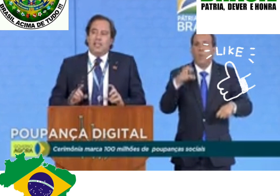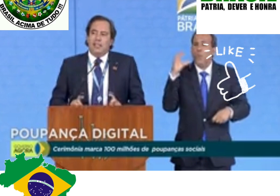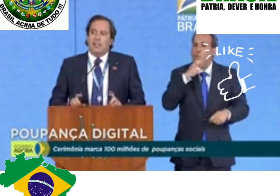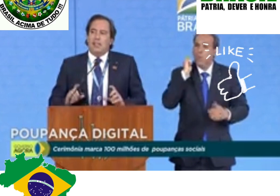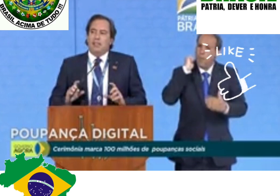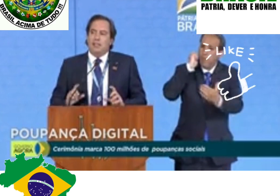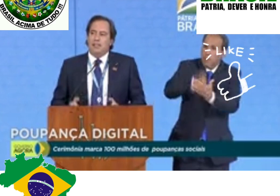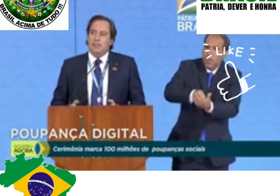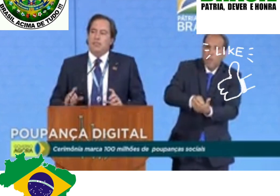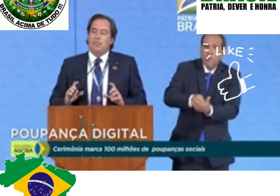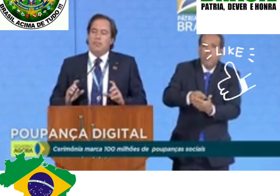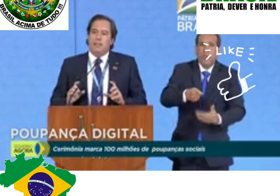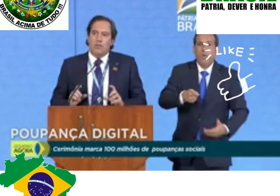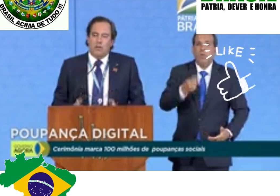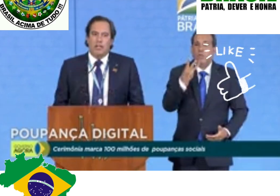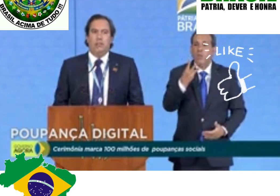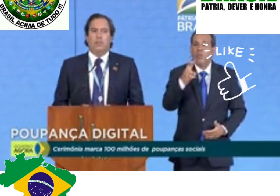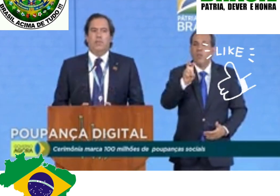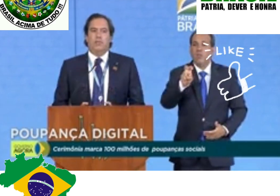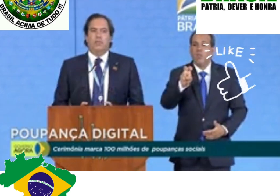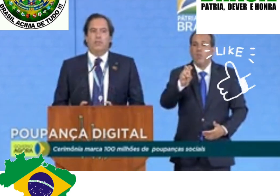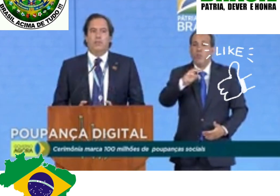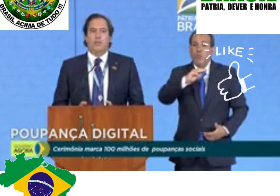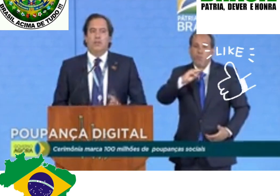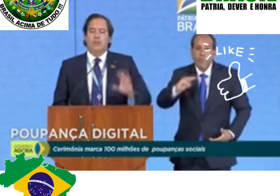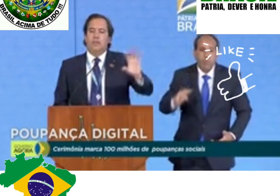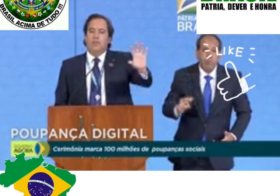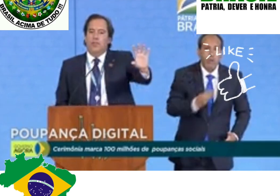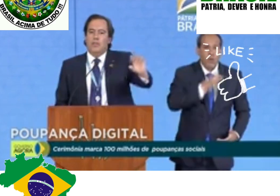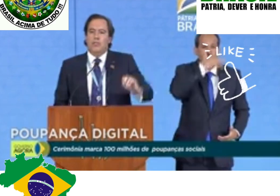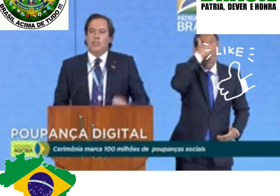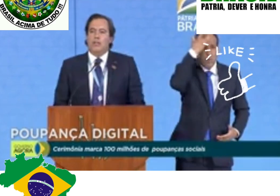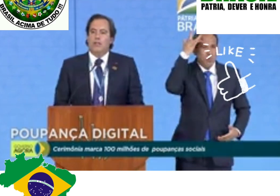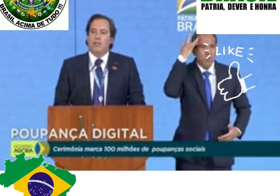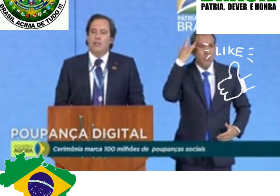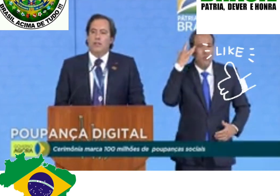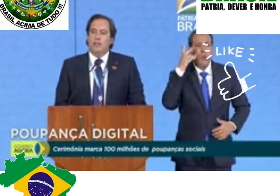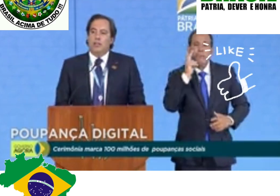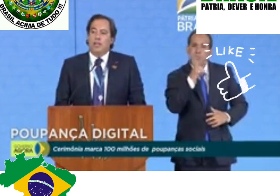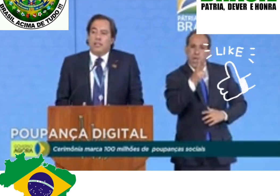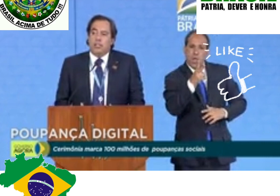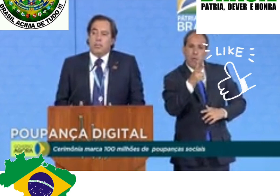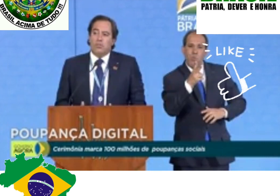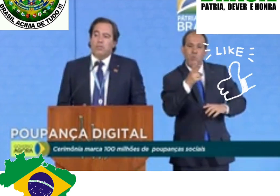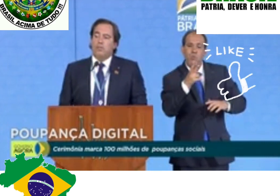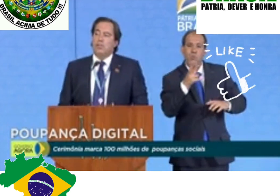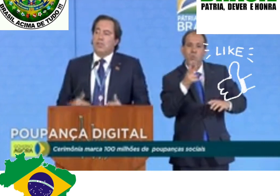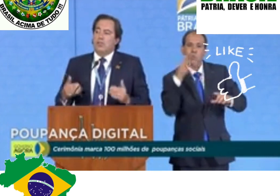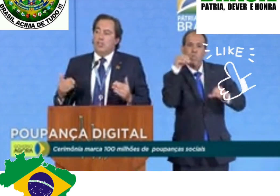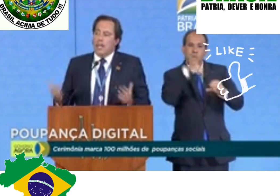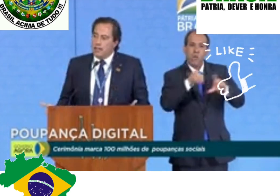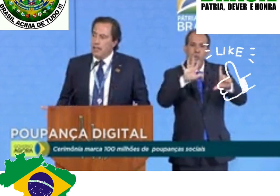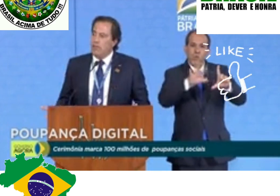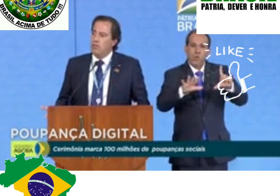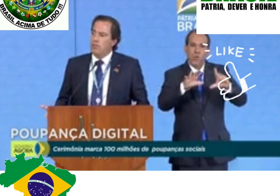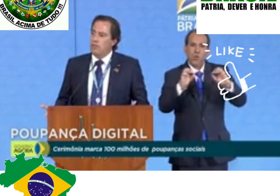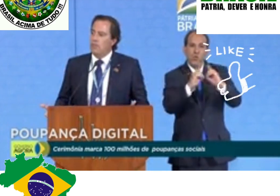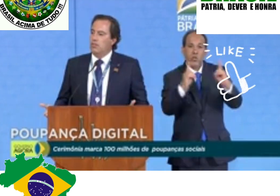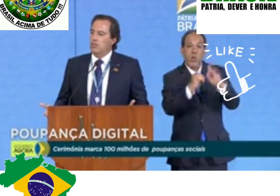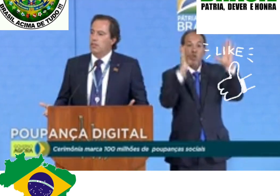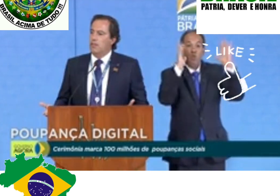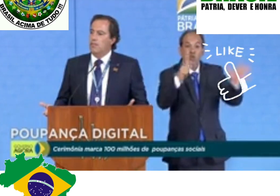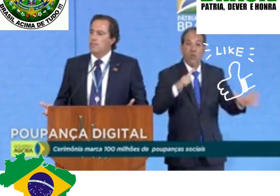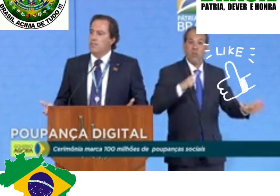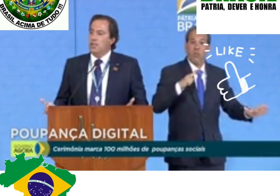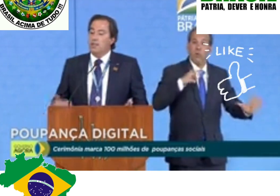de 35 milhões de pessoas via o digital. E essas pessoas já têm conta no